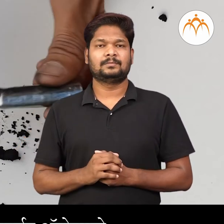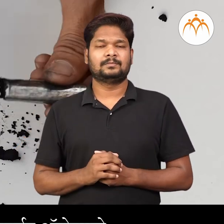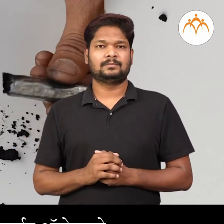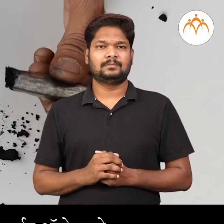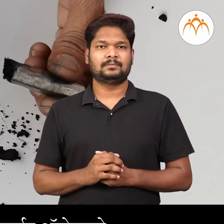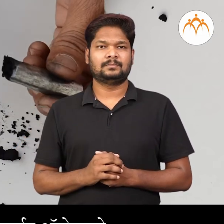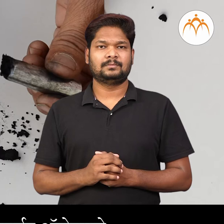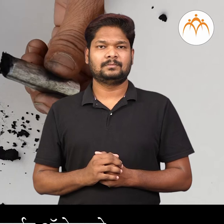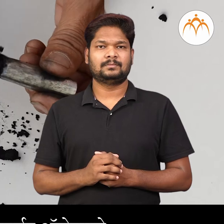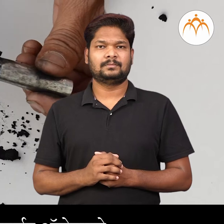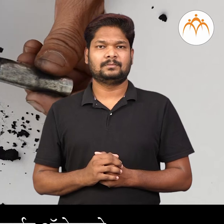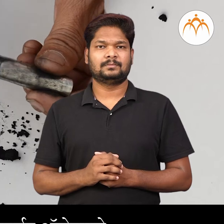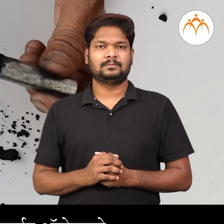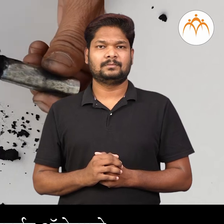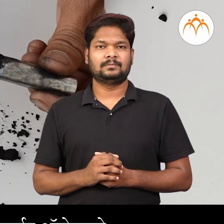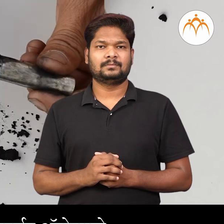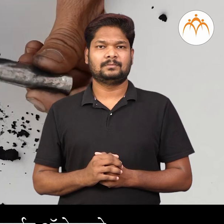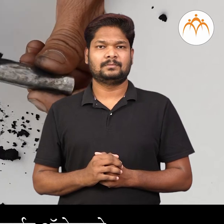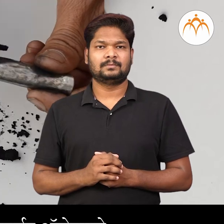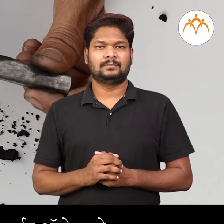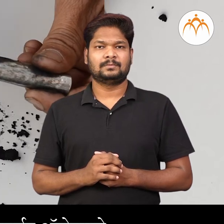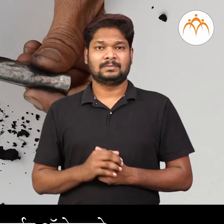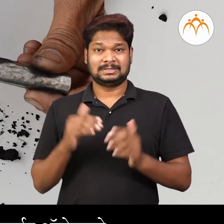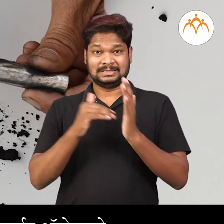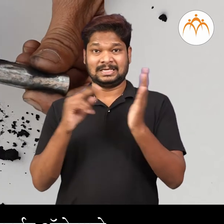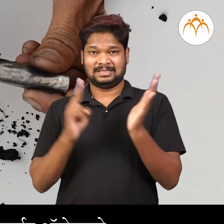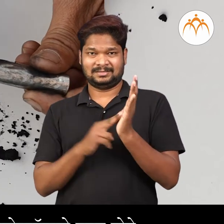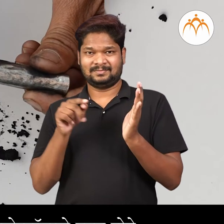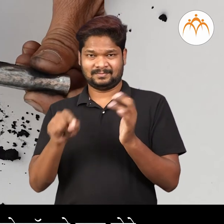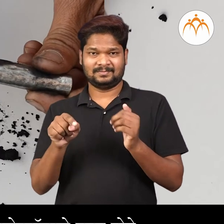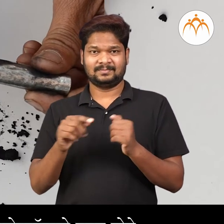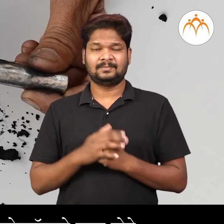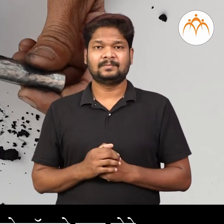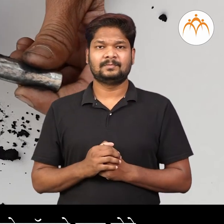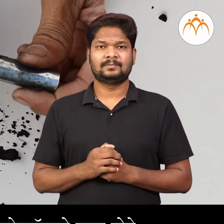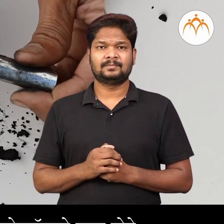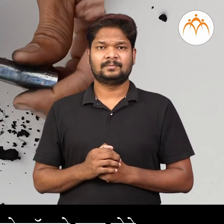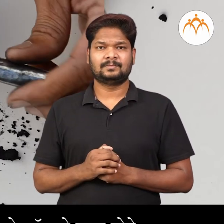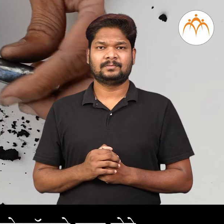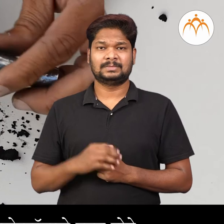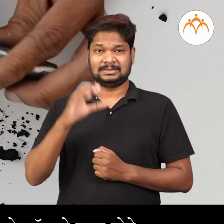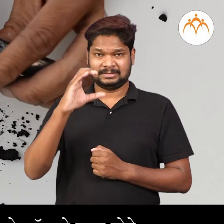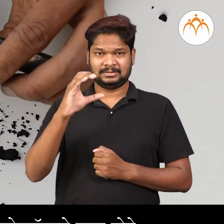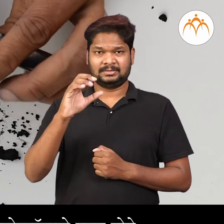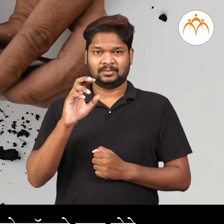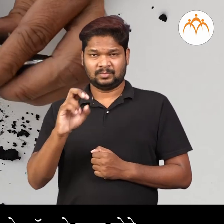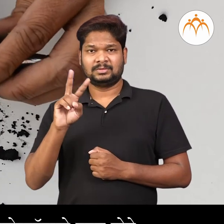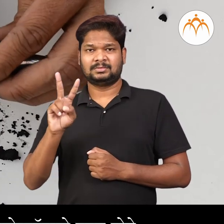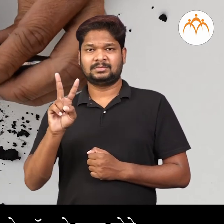रिश्ता क्या वह रॉबर्ट एडवर्ड हुए रासायनिक क्रिया हो